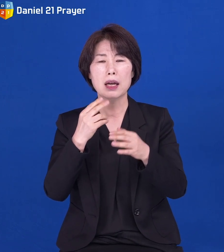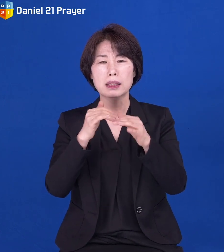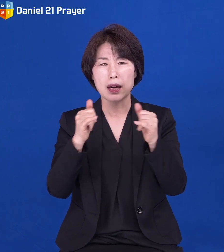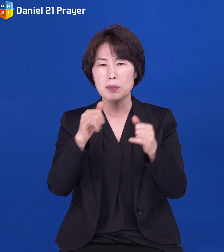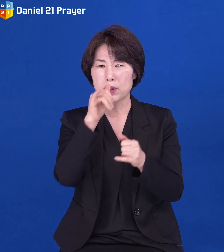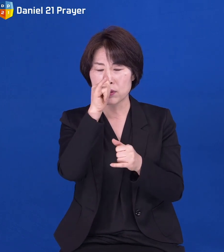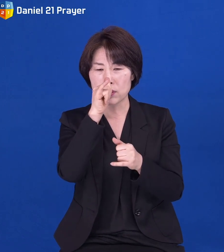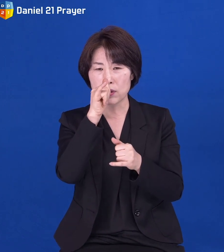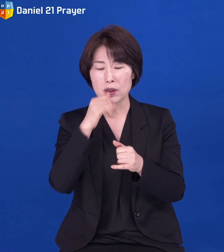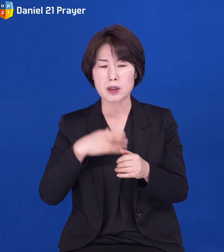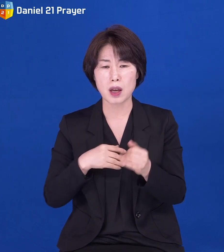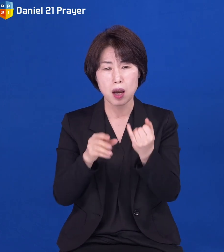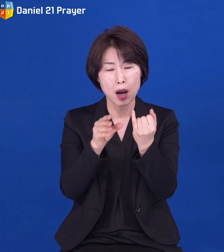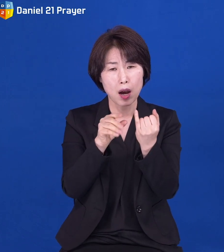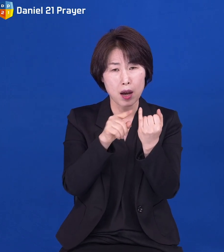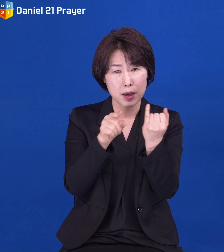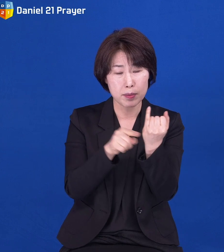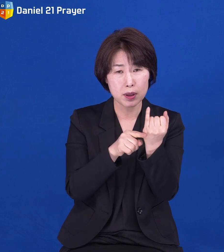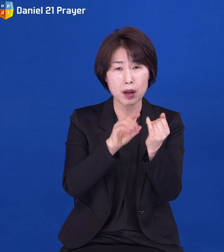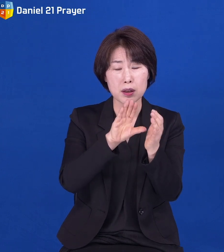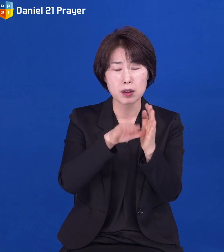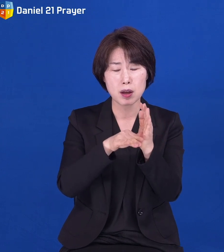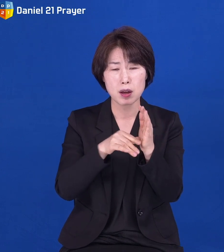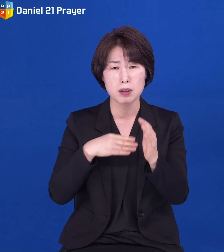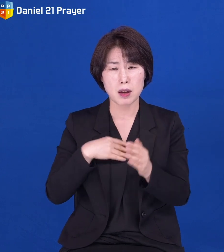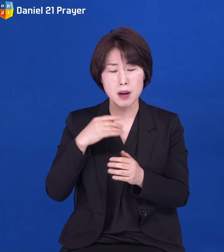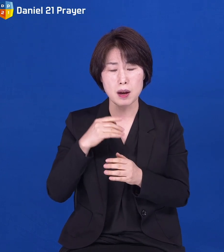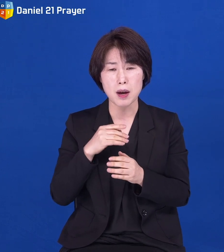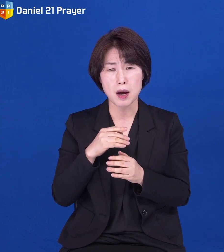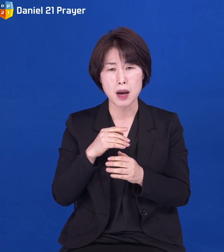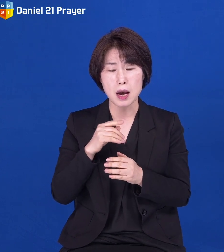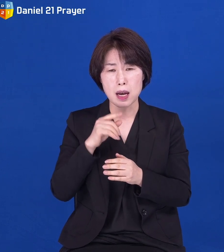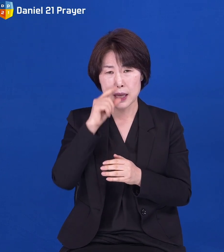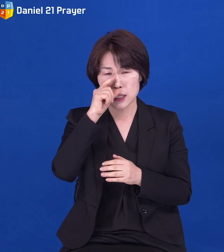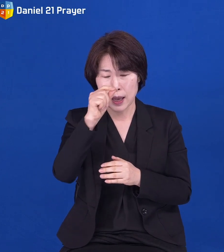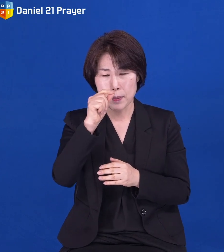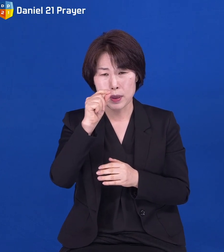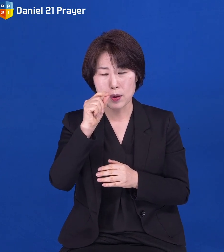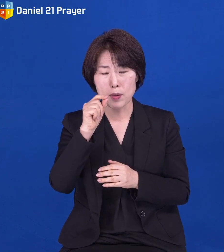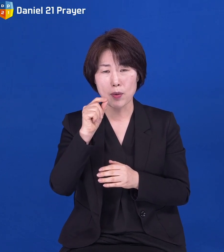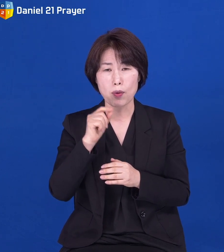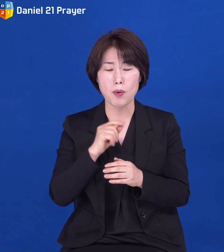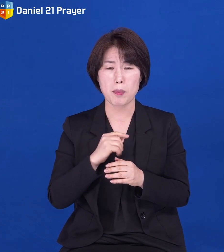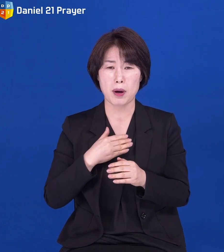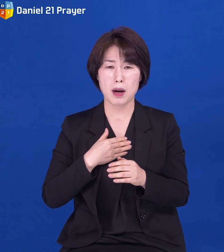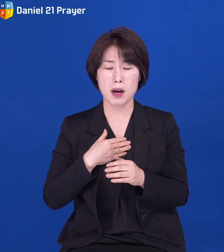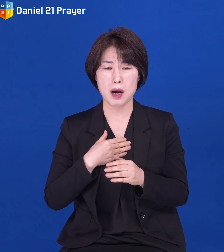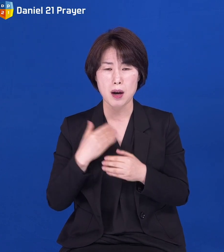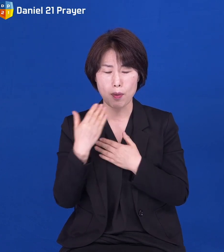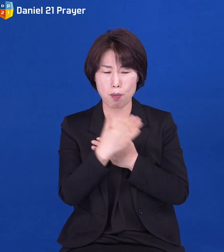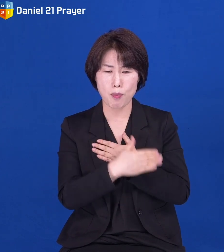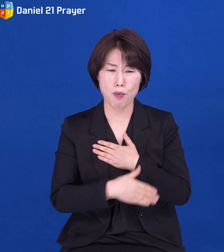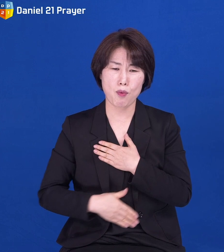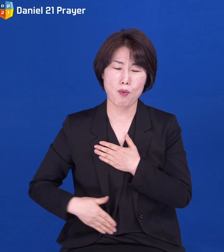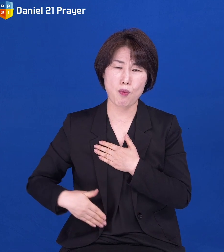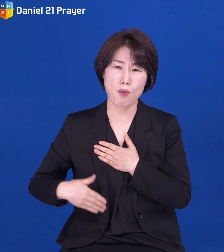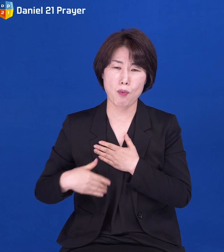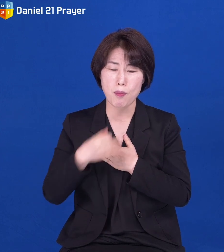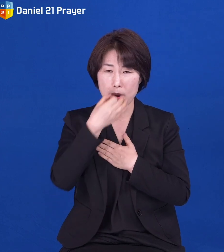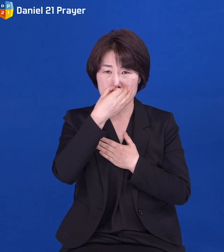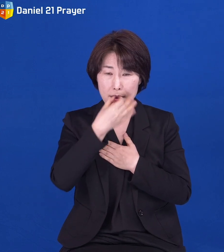막 예민해지고 막 그리고 너무 오래 서 있으니까 막 이제 앉아 있을 수도 없고 막 근데 막 너무 막 진짜 아이가